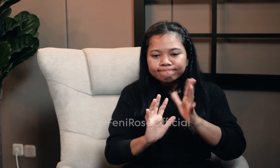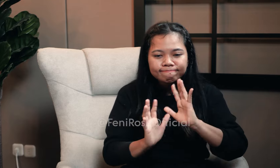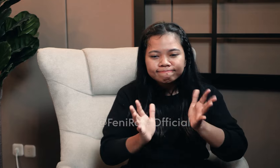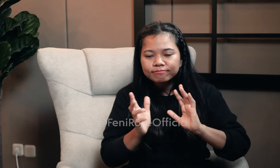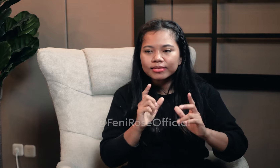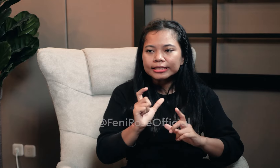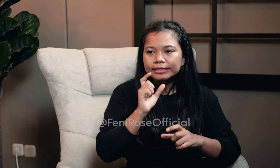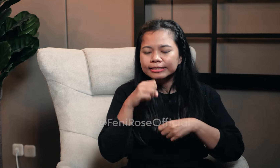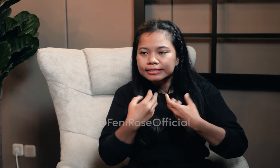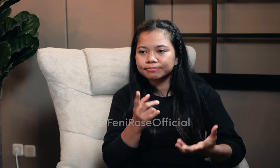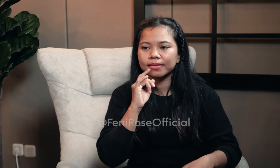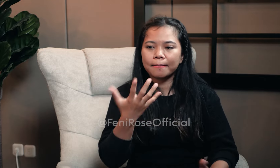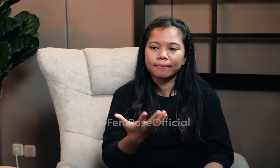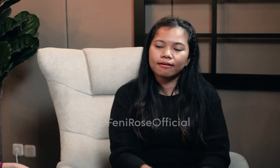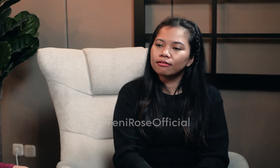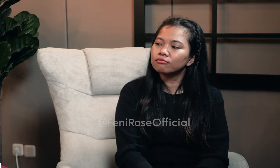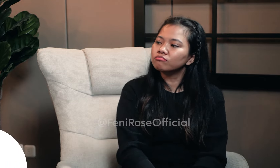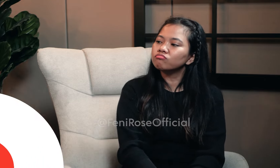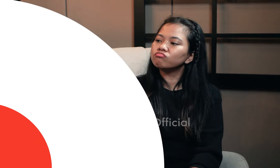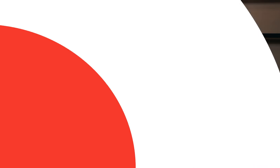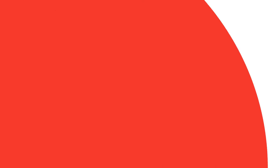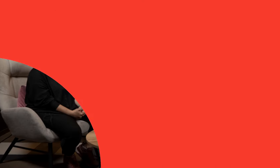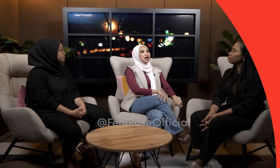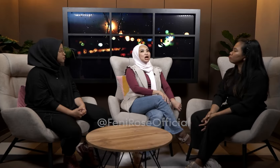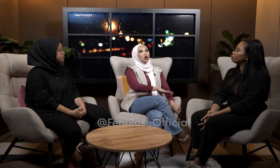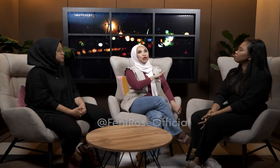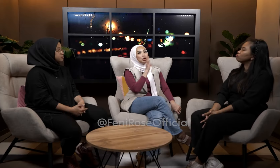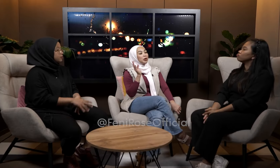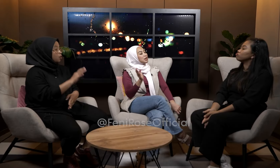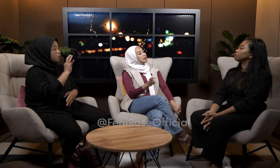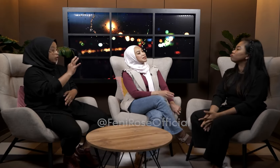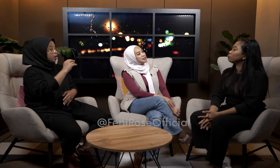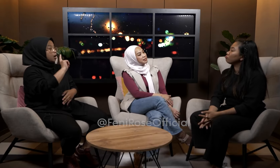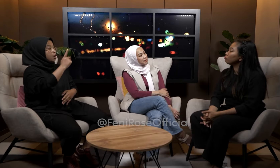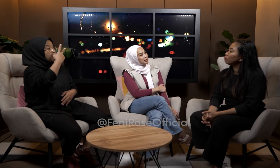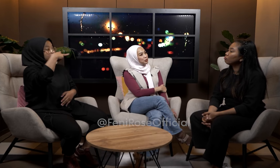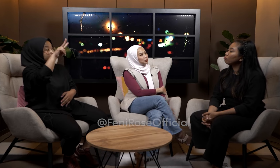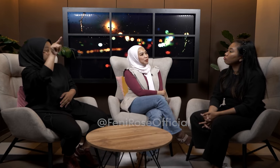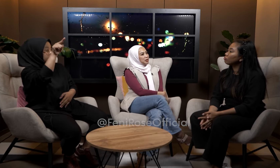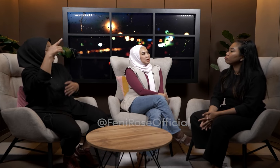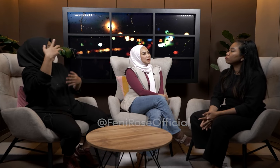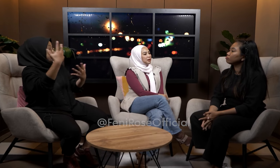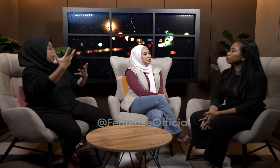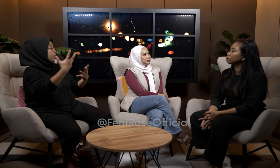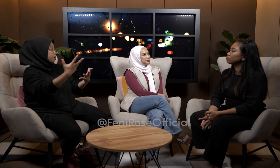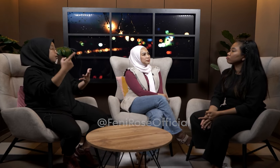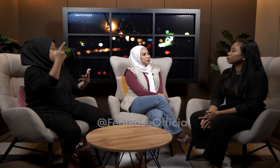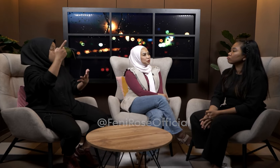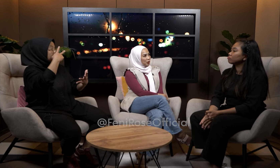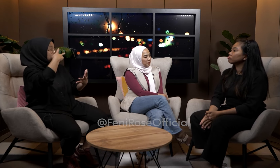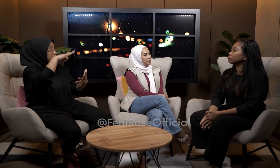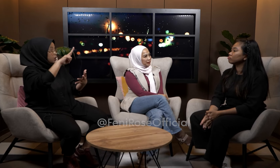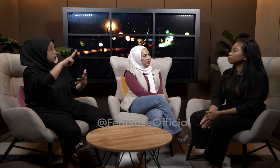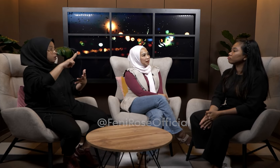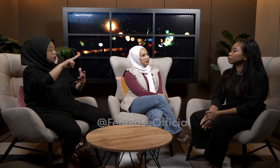teman-teman tulis saja Seperti apa Oke kalau di luar negeri sendiri Gitu Ee suka mengamati Enggak